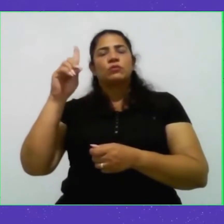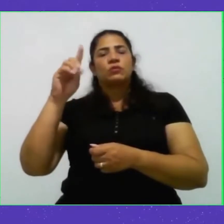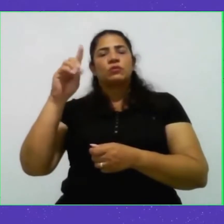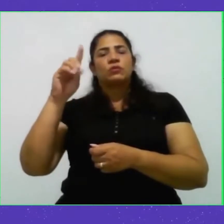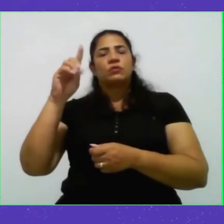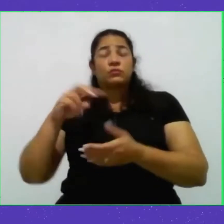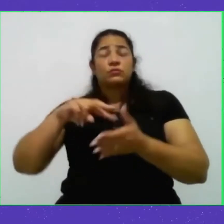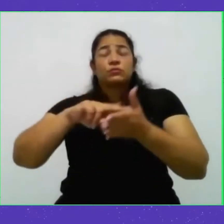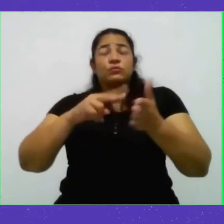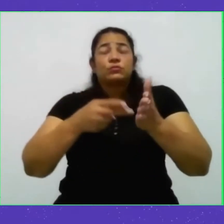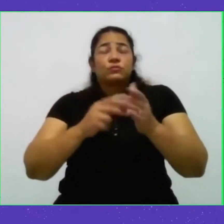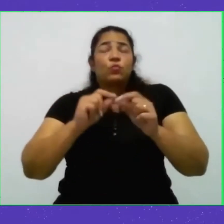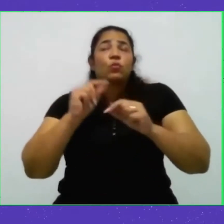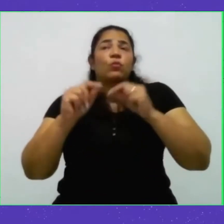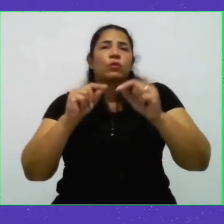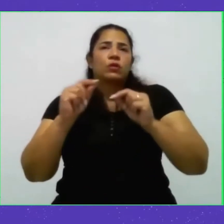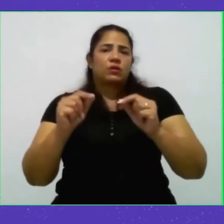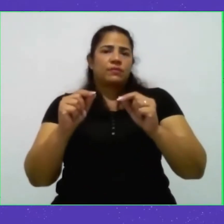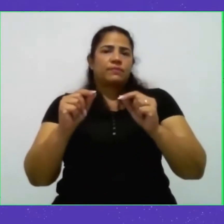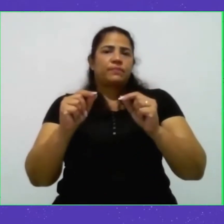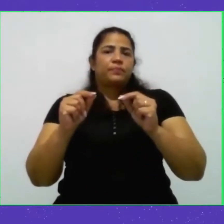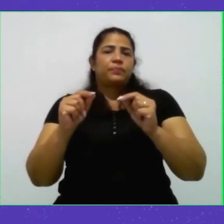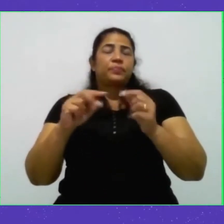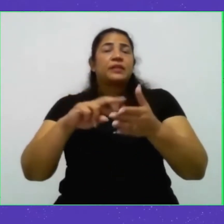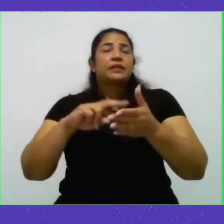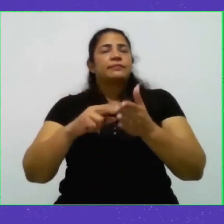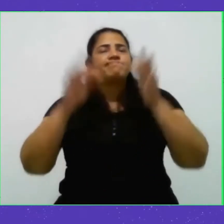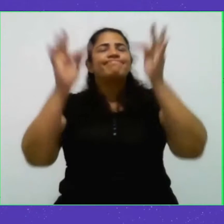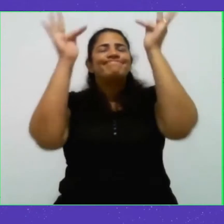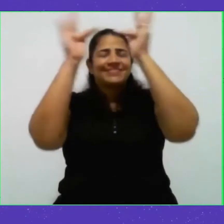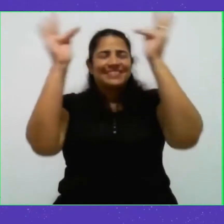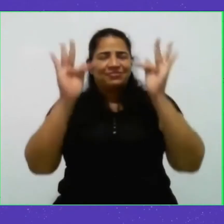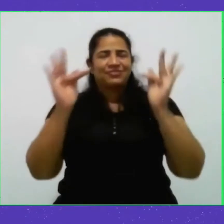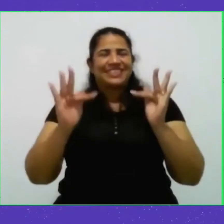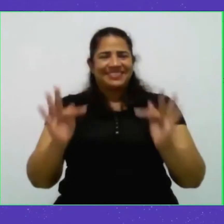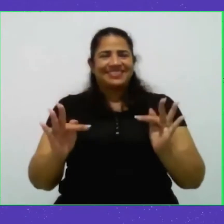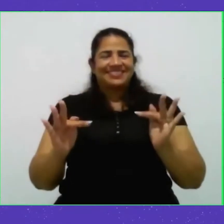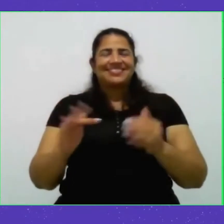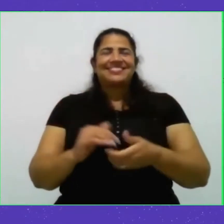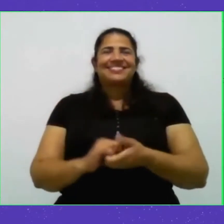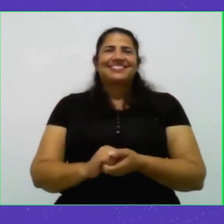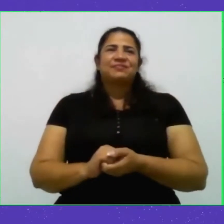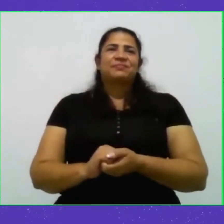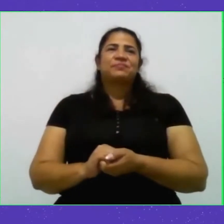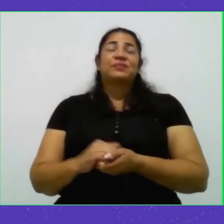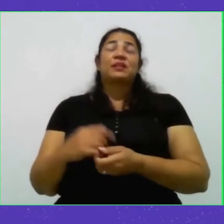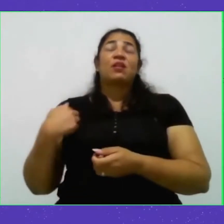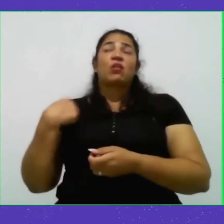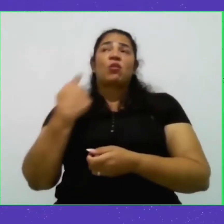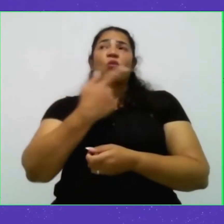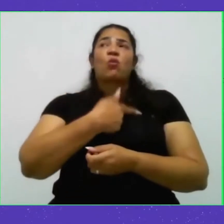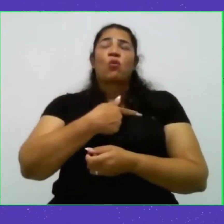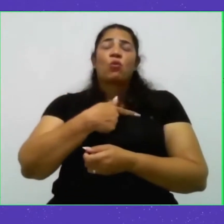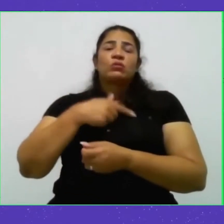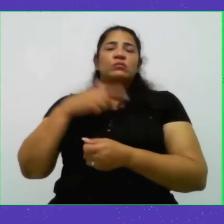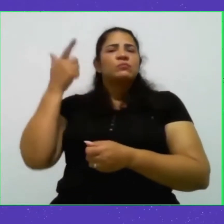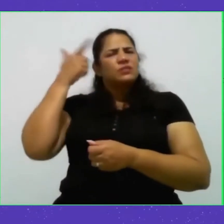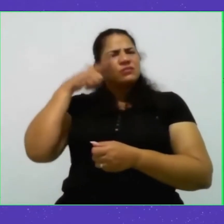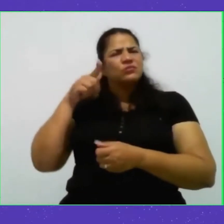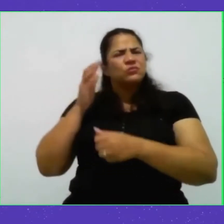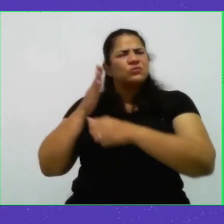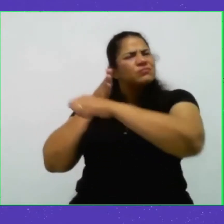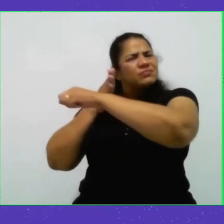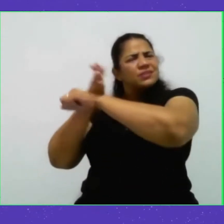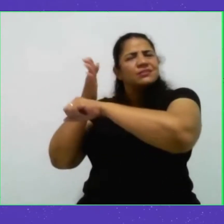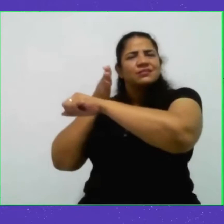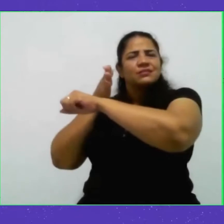da felicidade, no ambiente onde Deus está, onde o Pai está, o Filho está, o